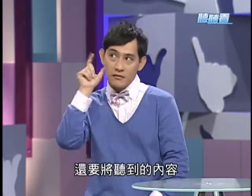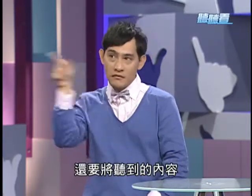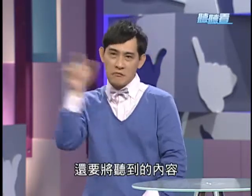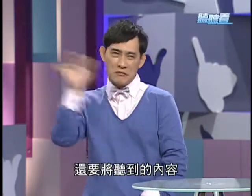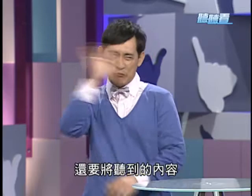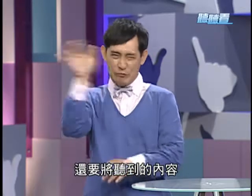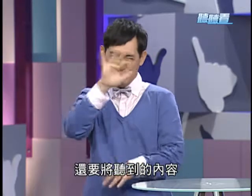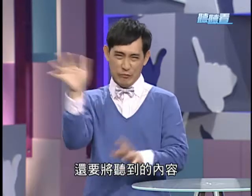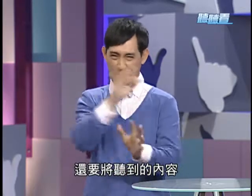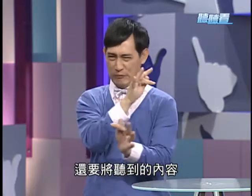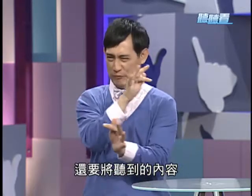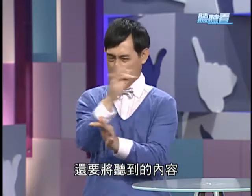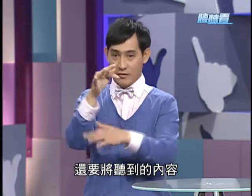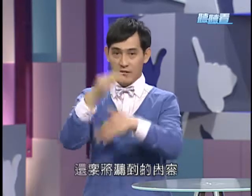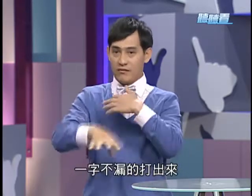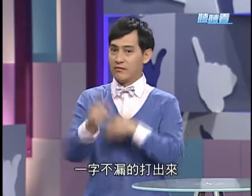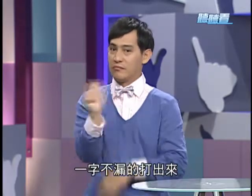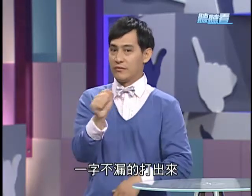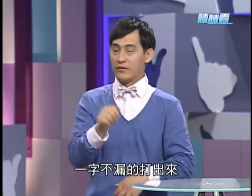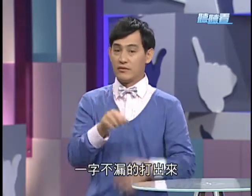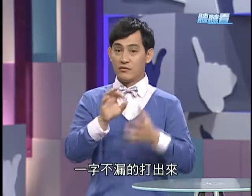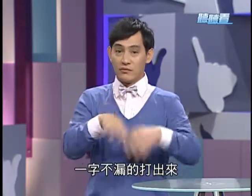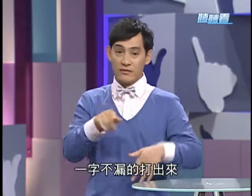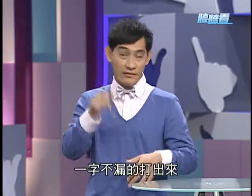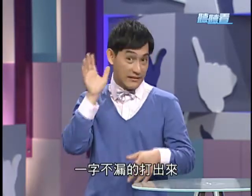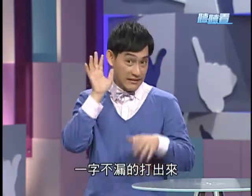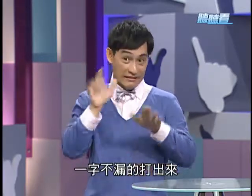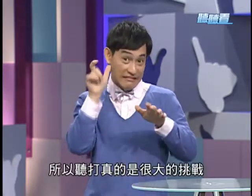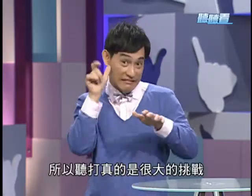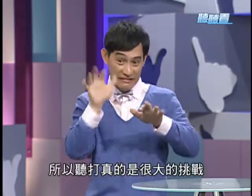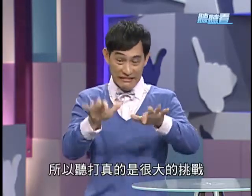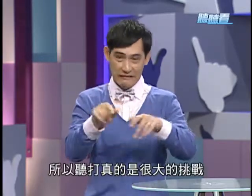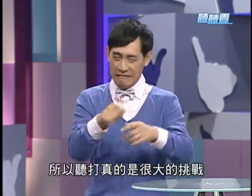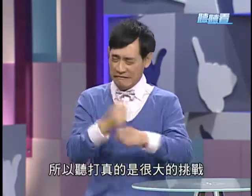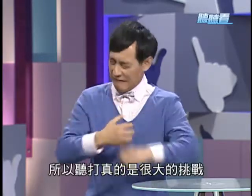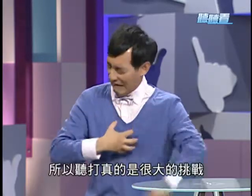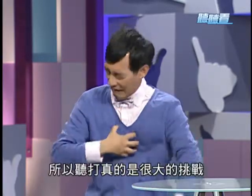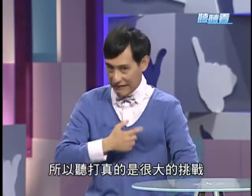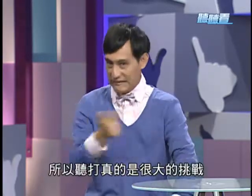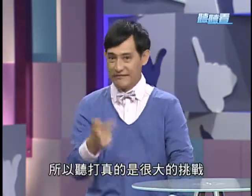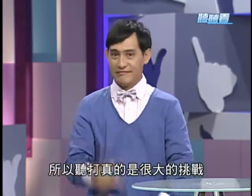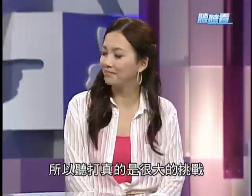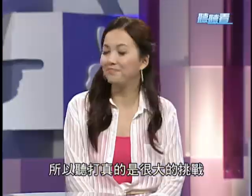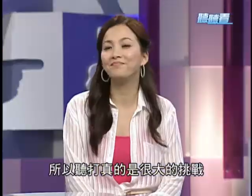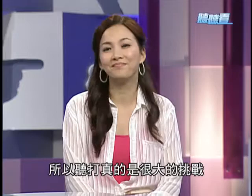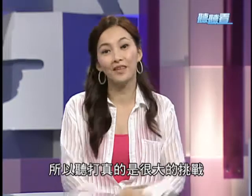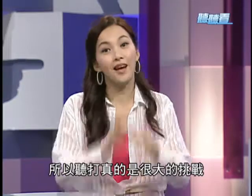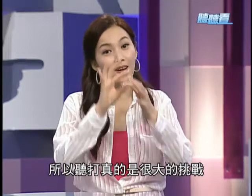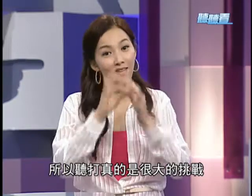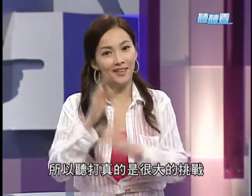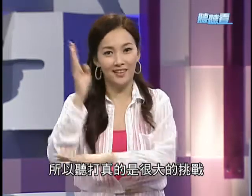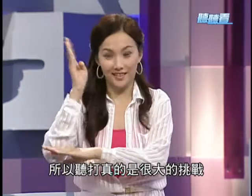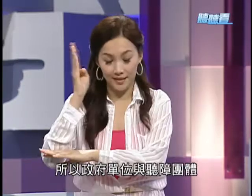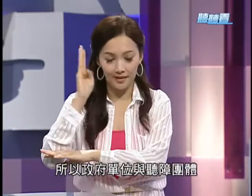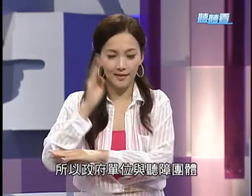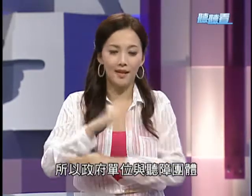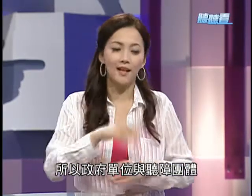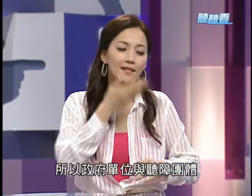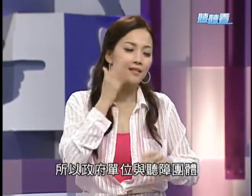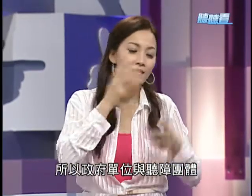听到的内容一字不漏地打出来，所以听打真的是很大的挑战。 所以政府单